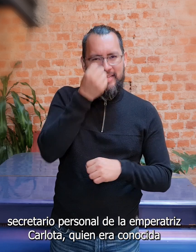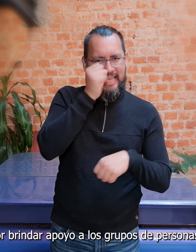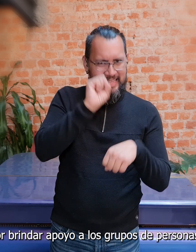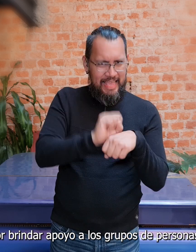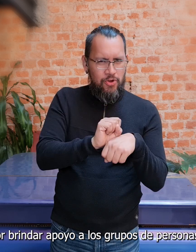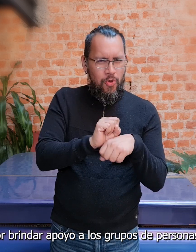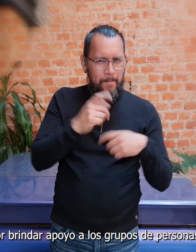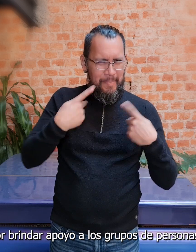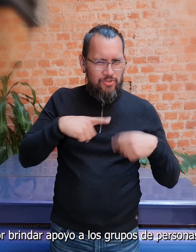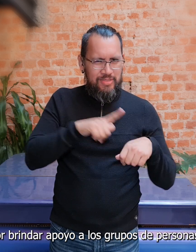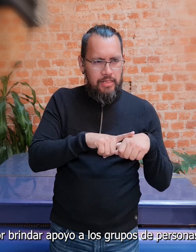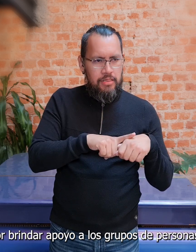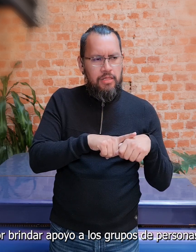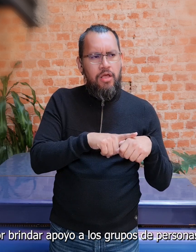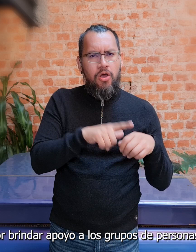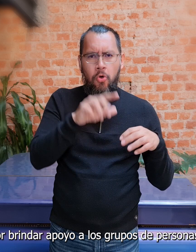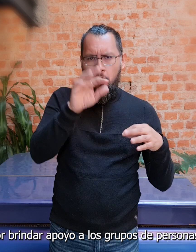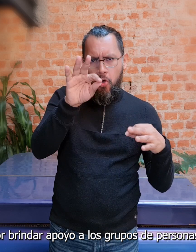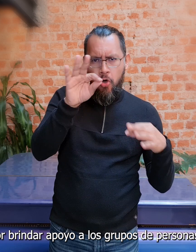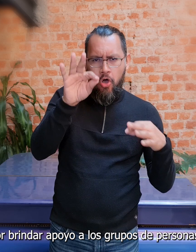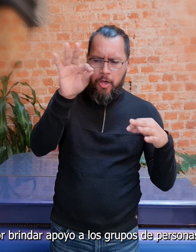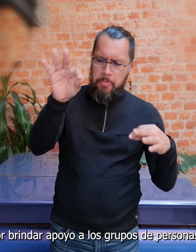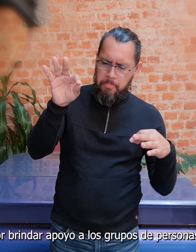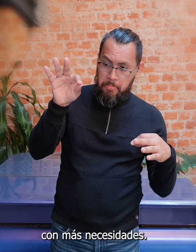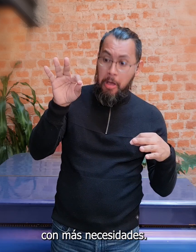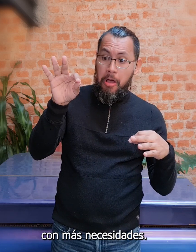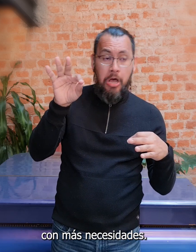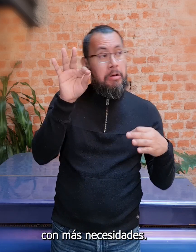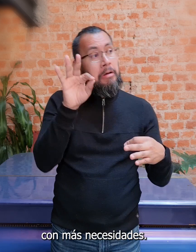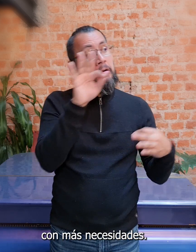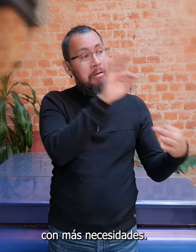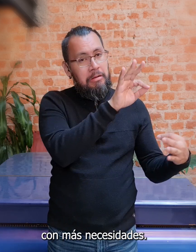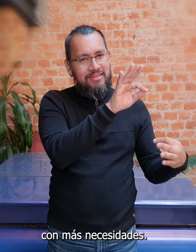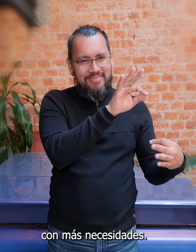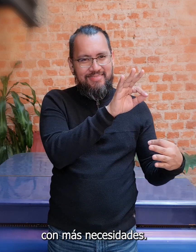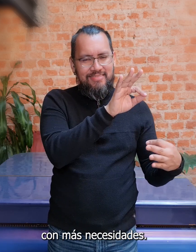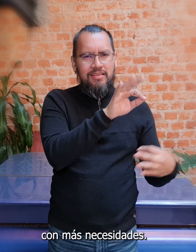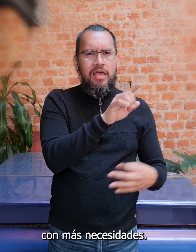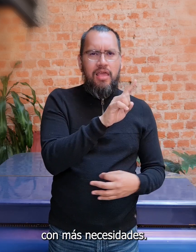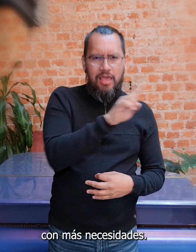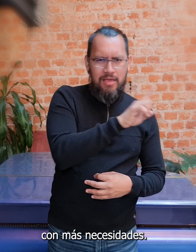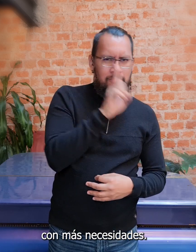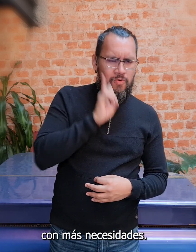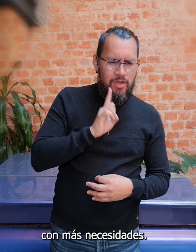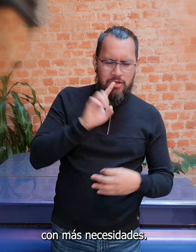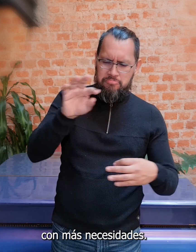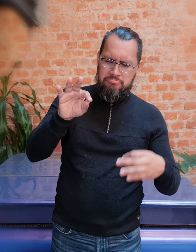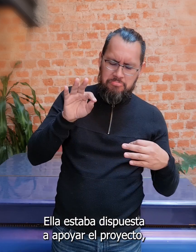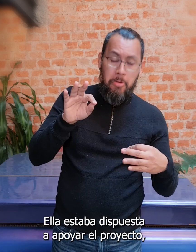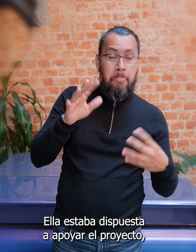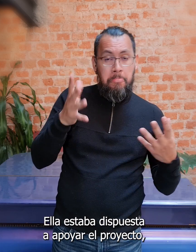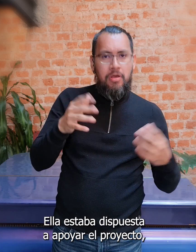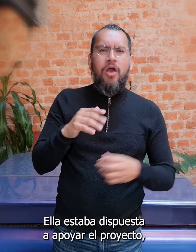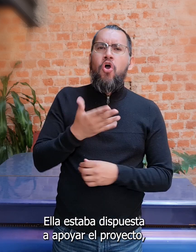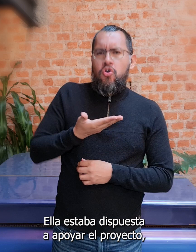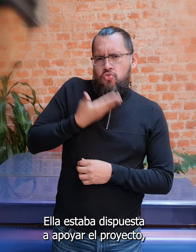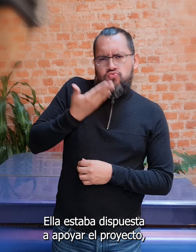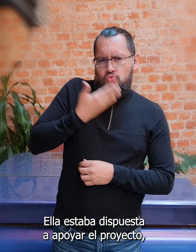por brindar apoyo a los grupos de personas con más necesidades. Ella estaba dispuesta